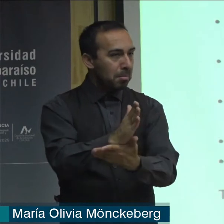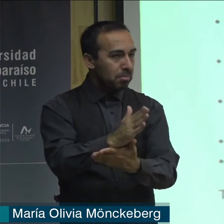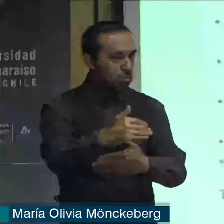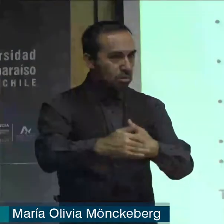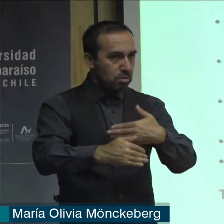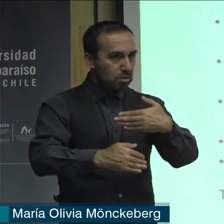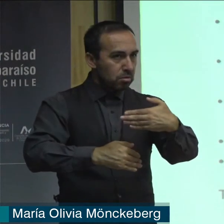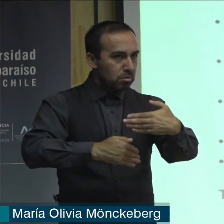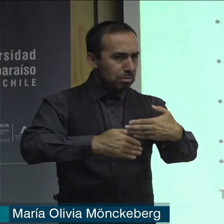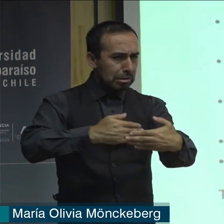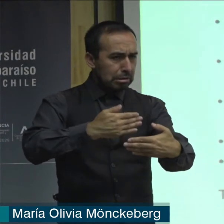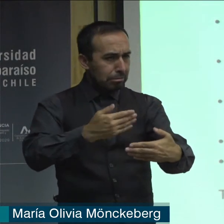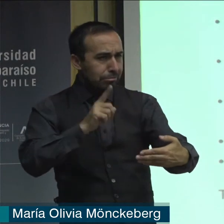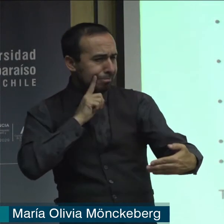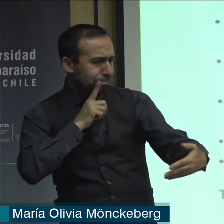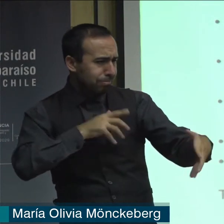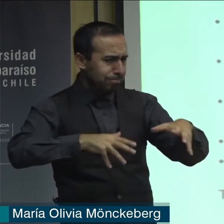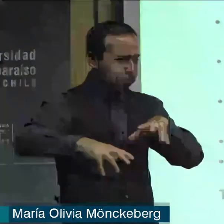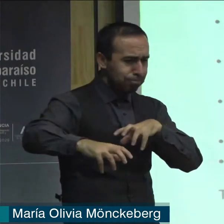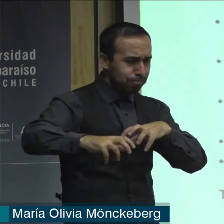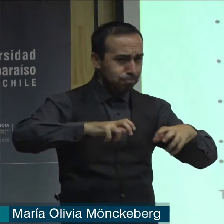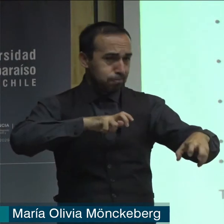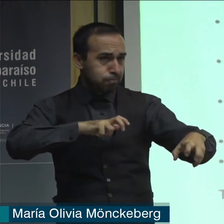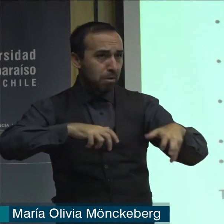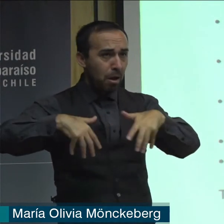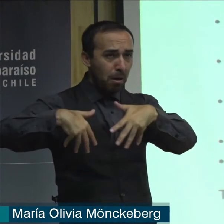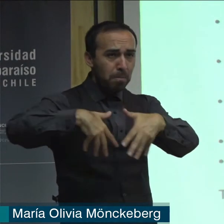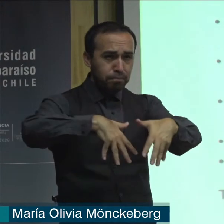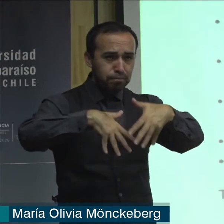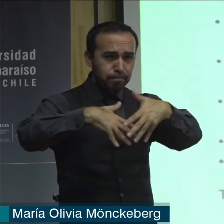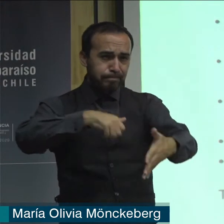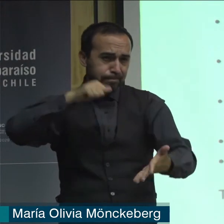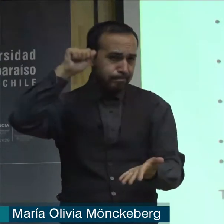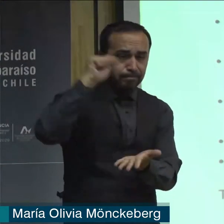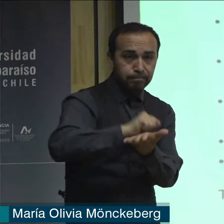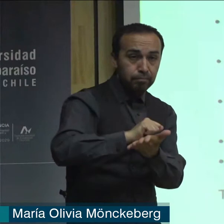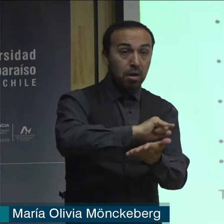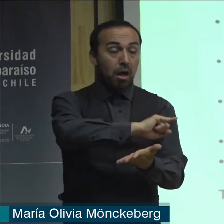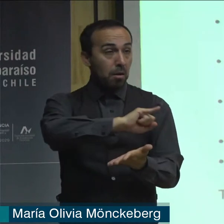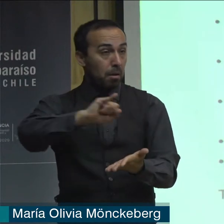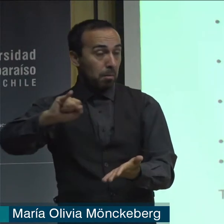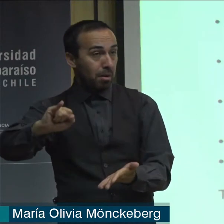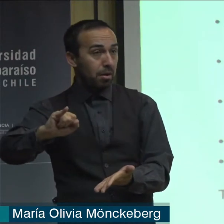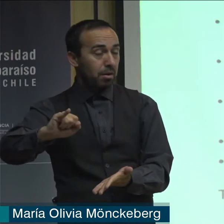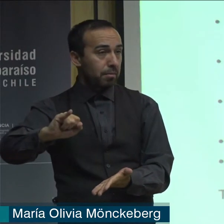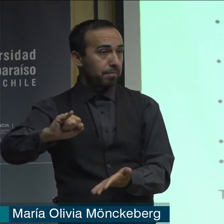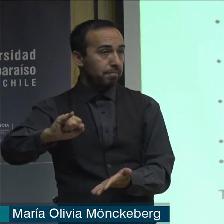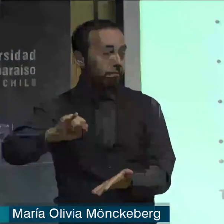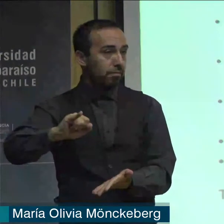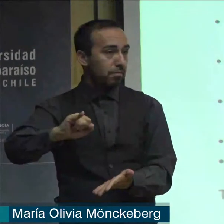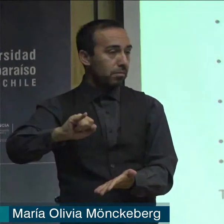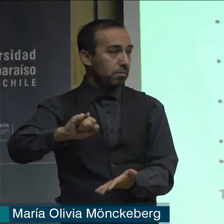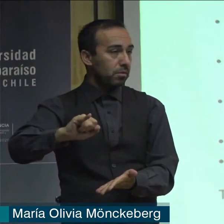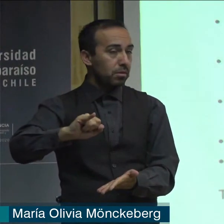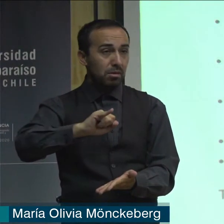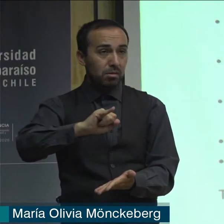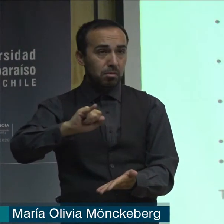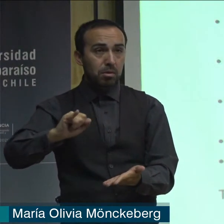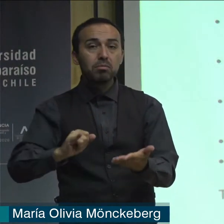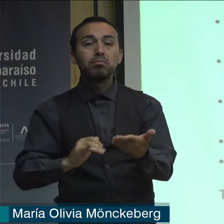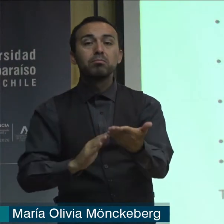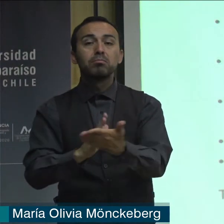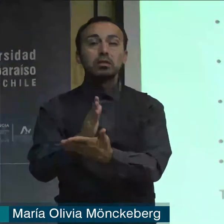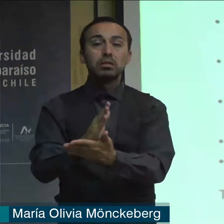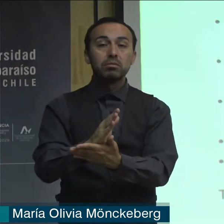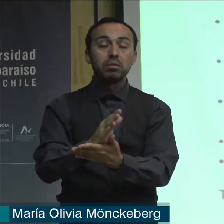protesta y luego viene el plebiscito de